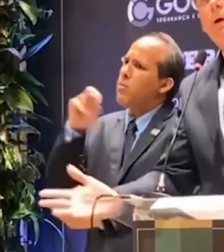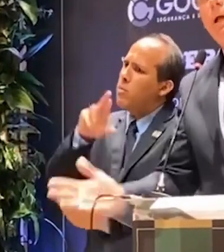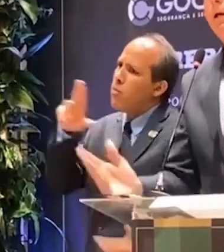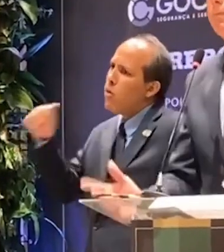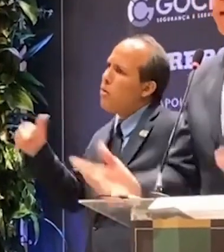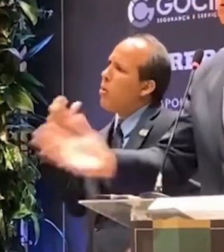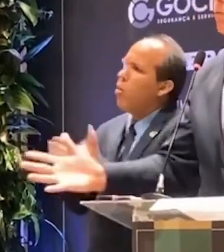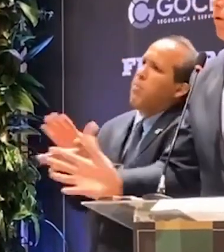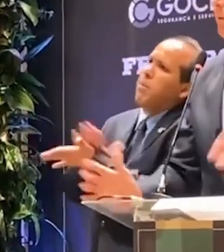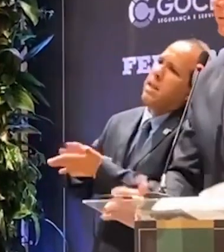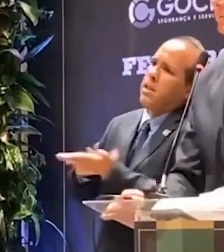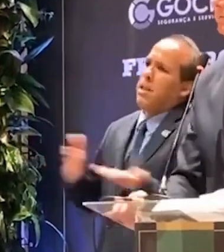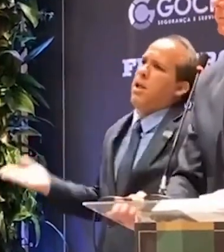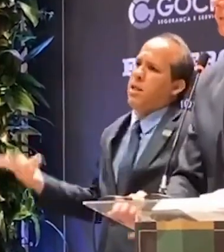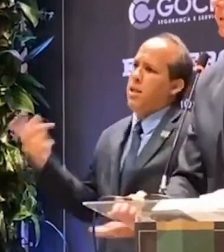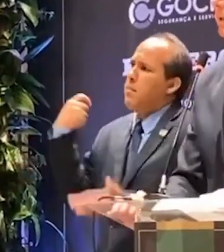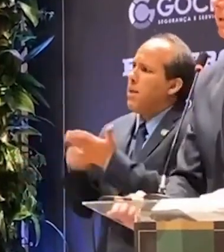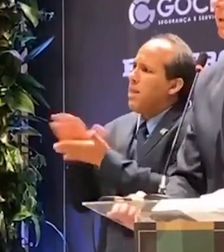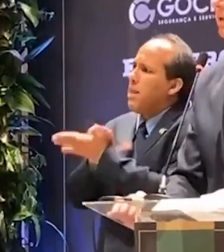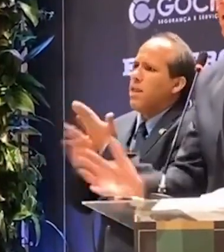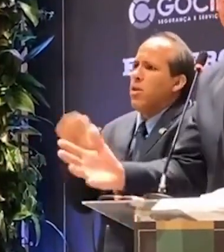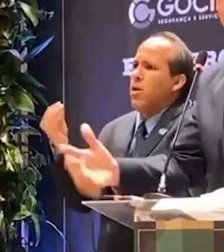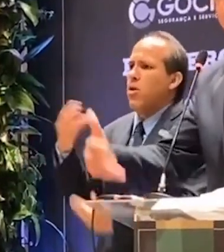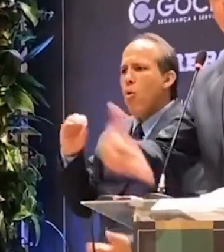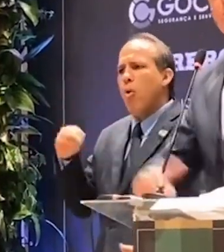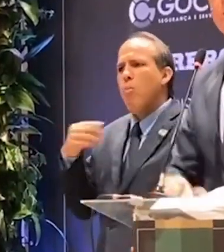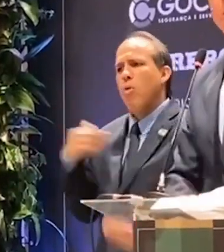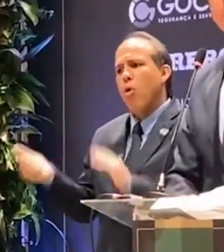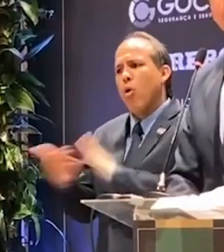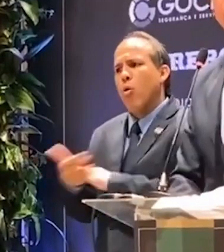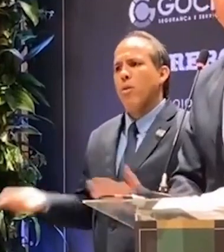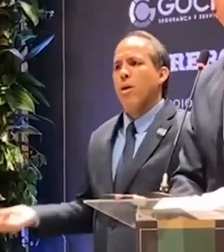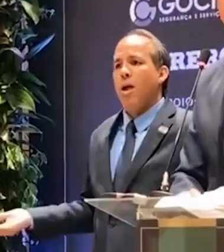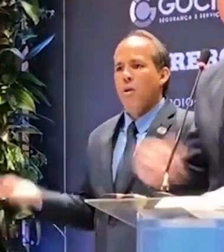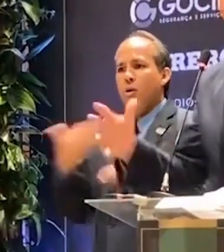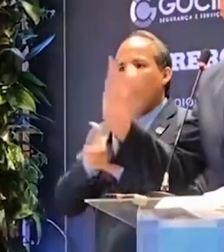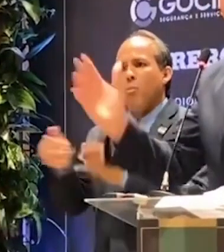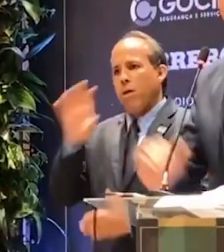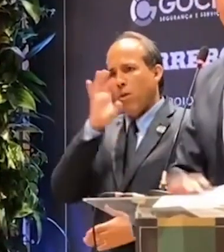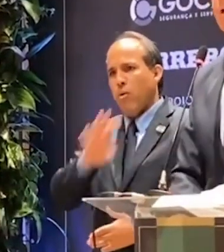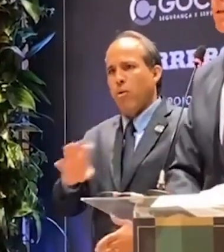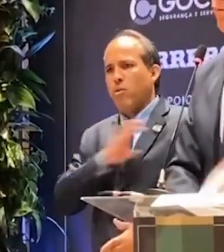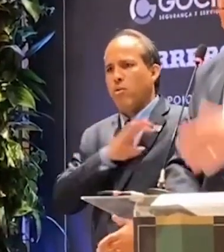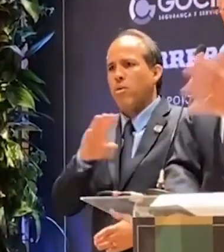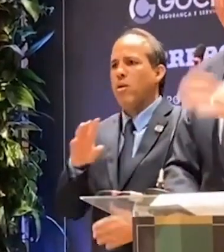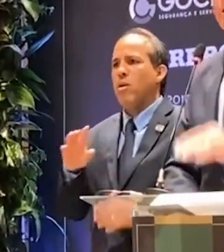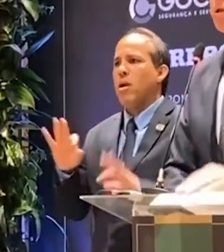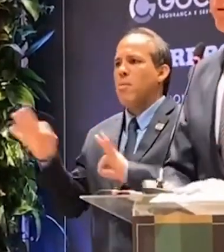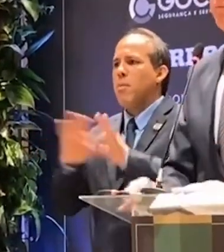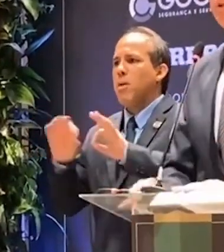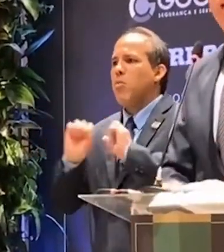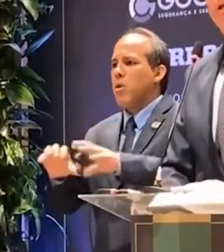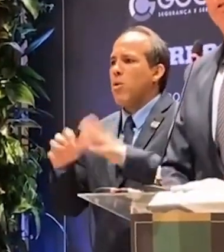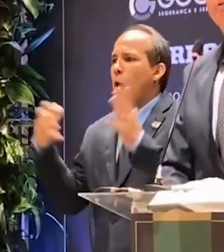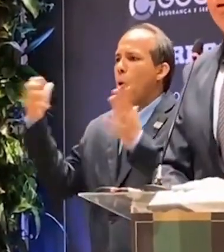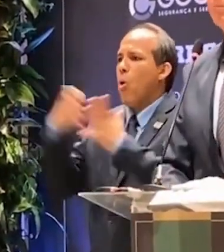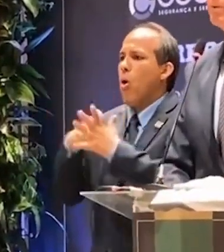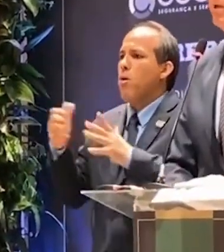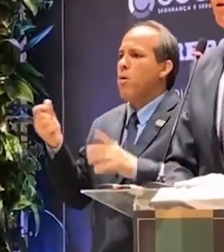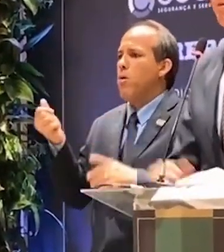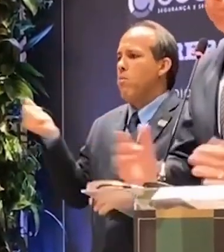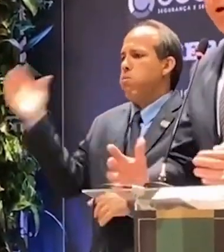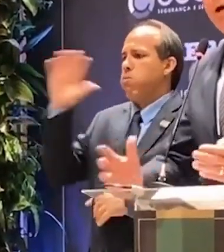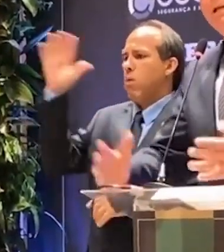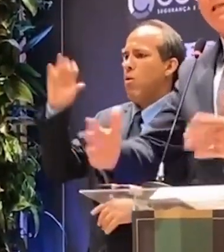não paguei $1, por que eu estou corrupto? Como agora estão me acusando de ter armado a educação, compra superfaturada de